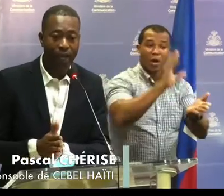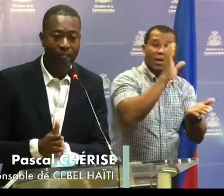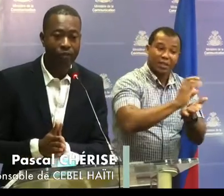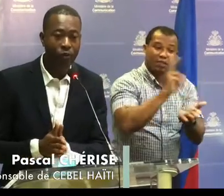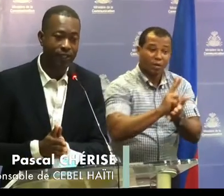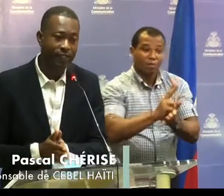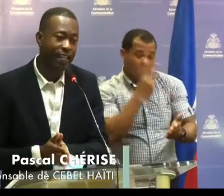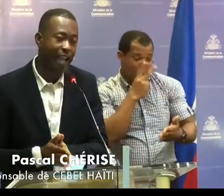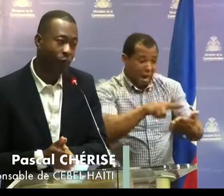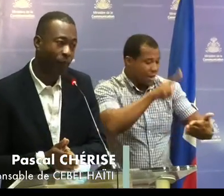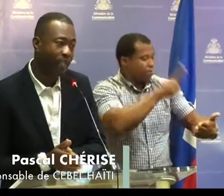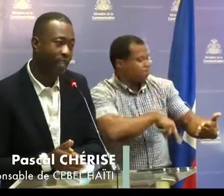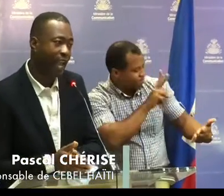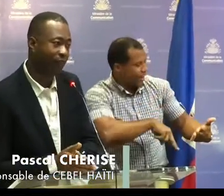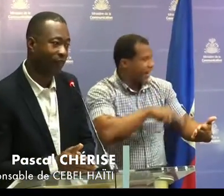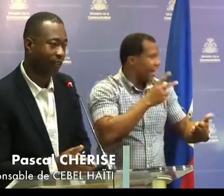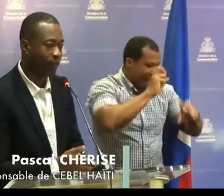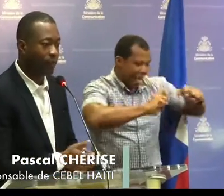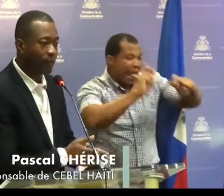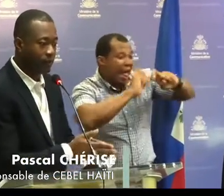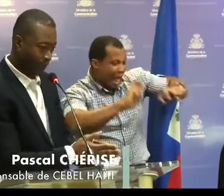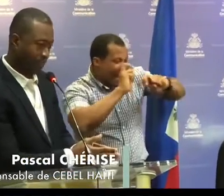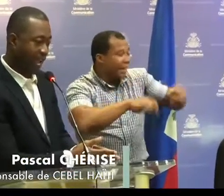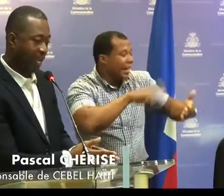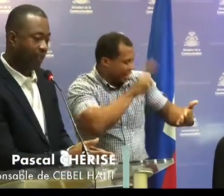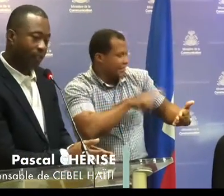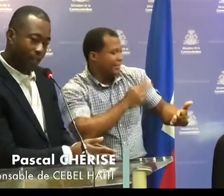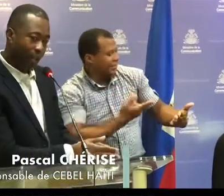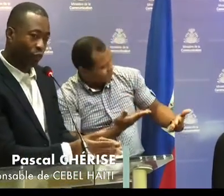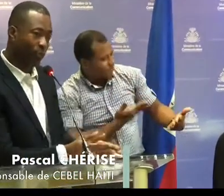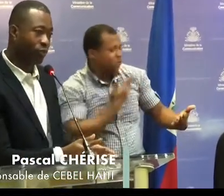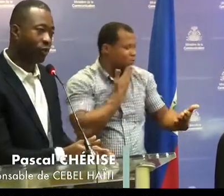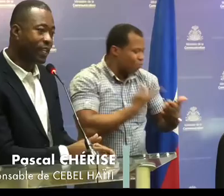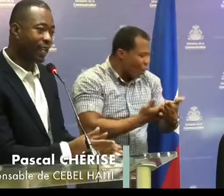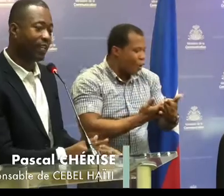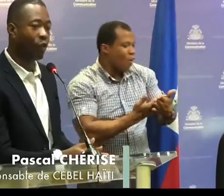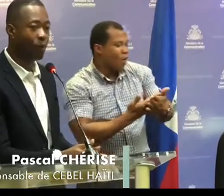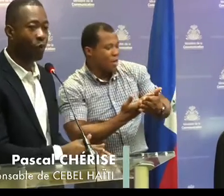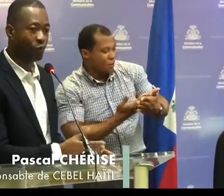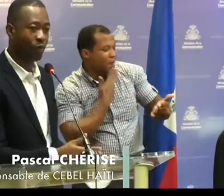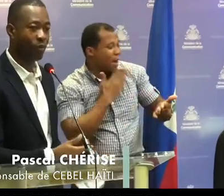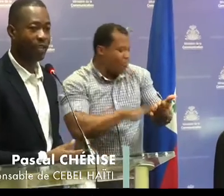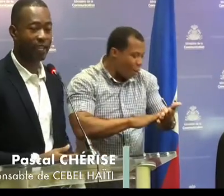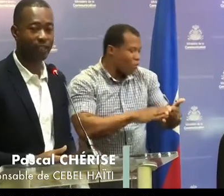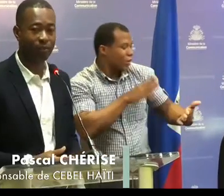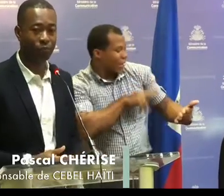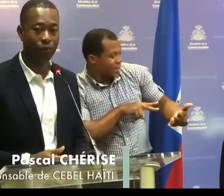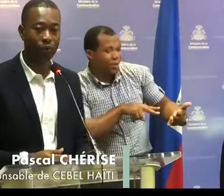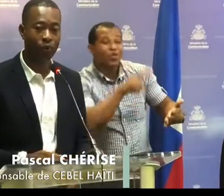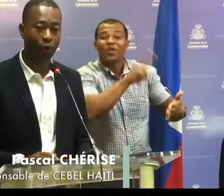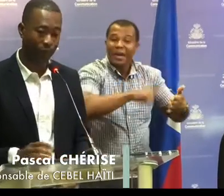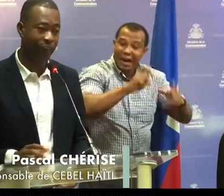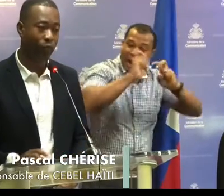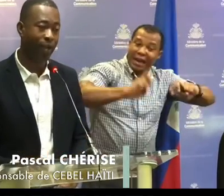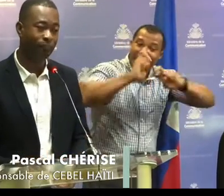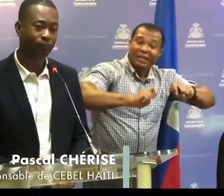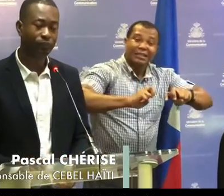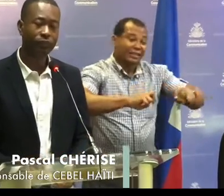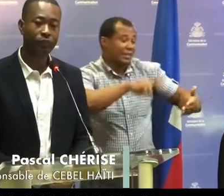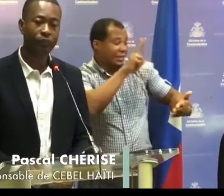pour nous voir qui dossier qui est approprié avec ça, entreprise décrit comme besoin en termes d'offre